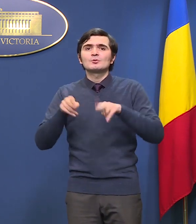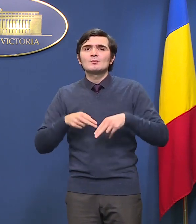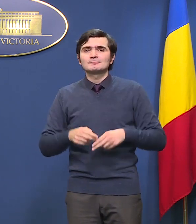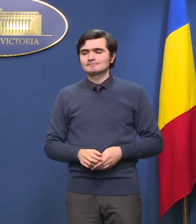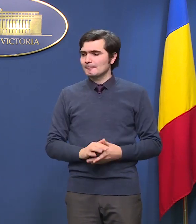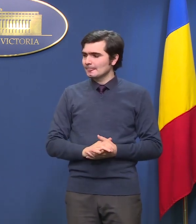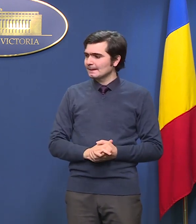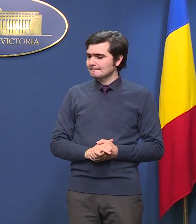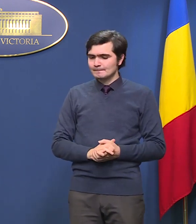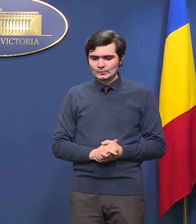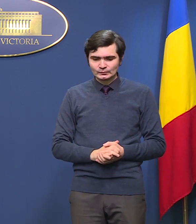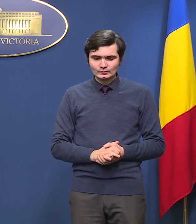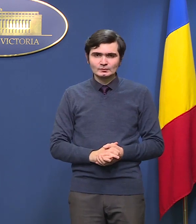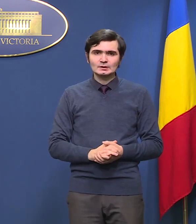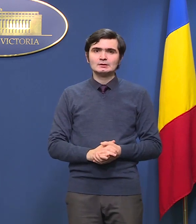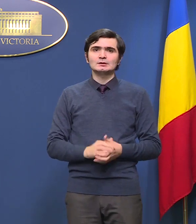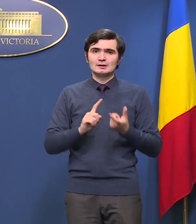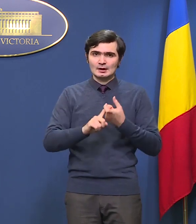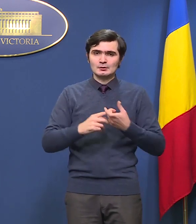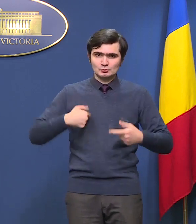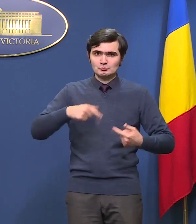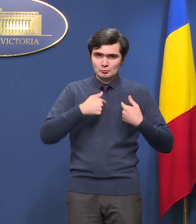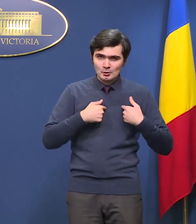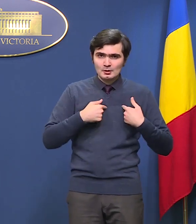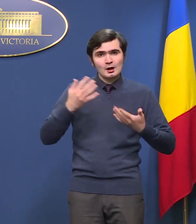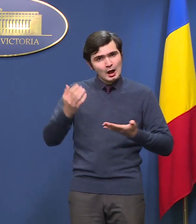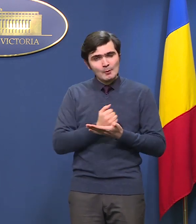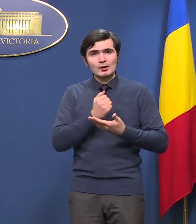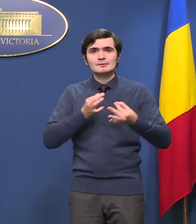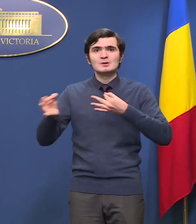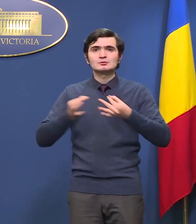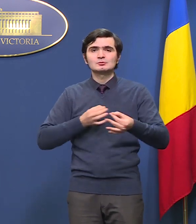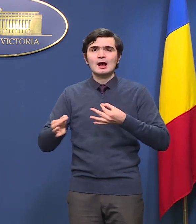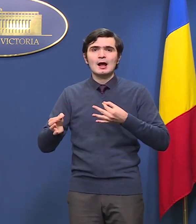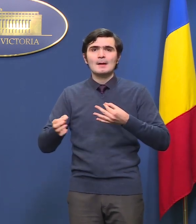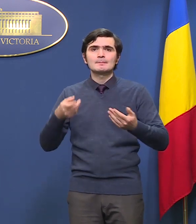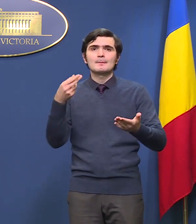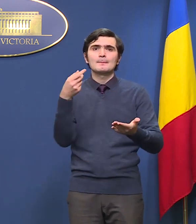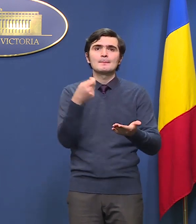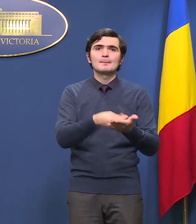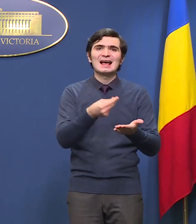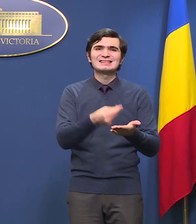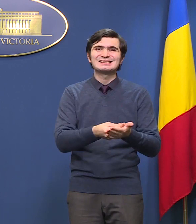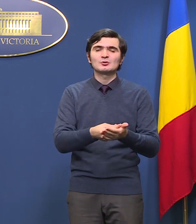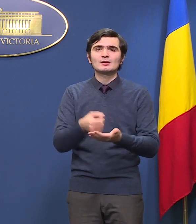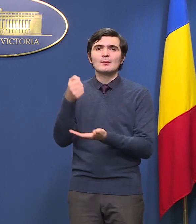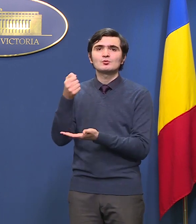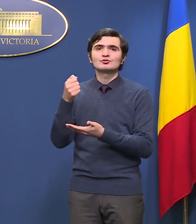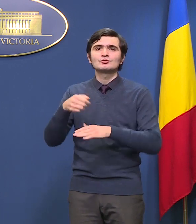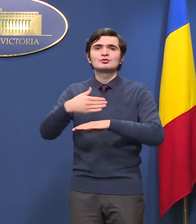În ceea ce ne privește, am luat măsura plății de la bugetul de